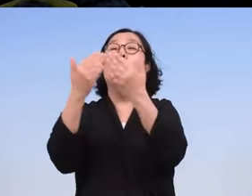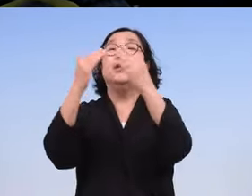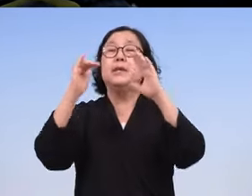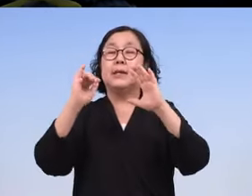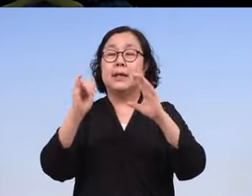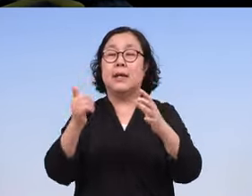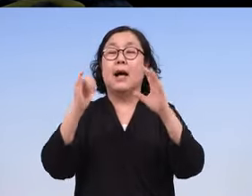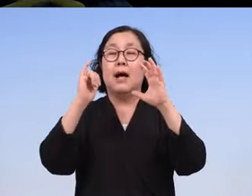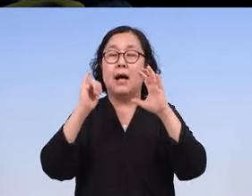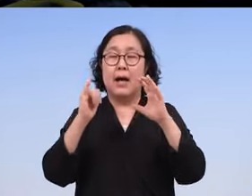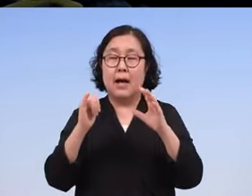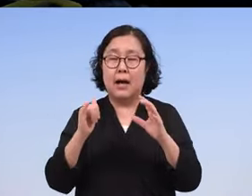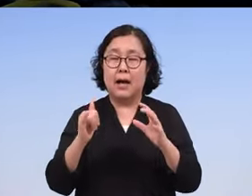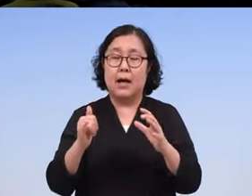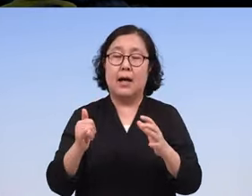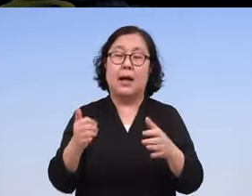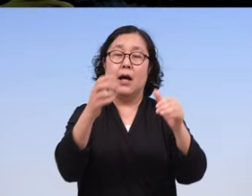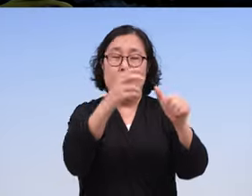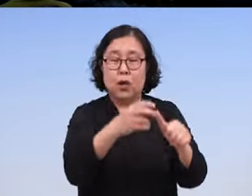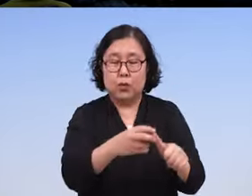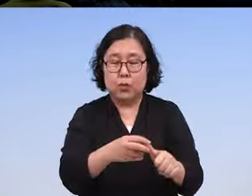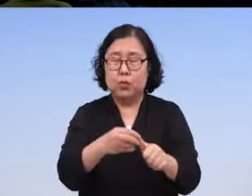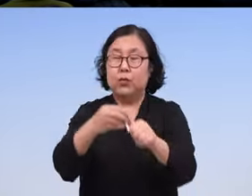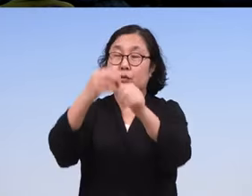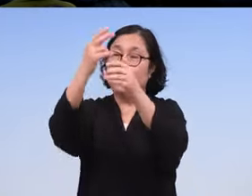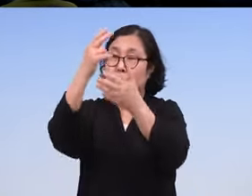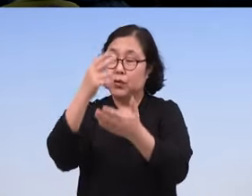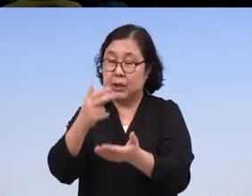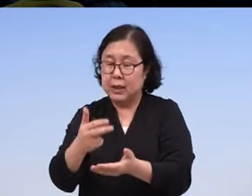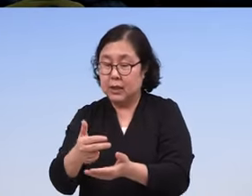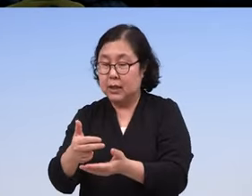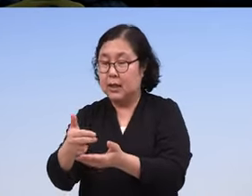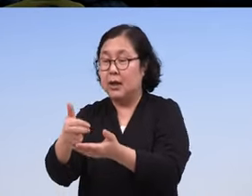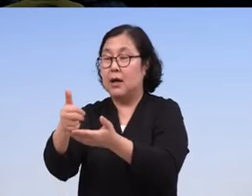온 세상 구주시라.